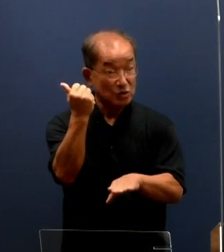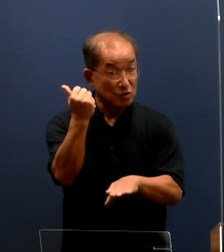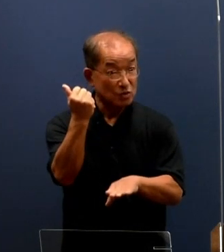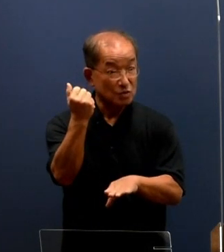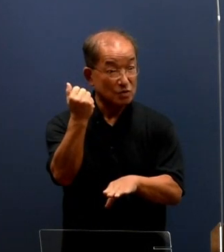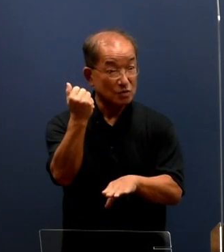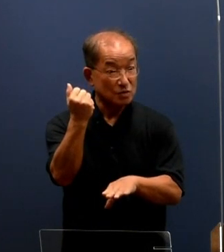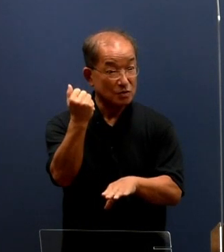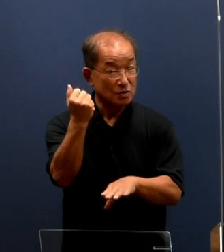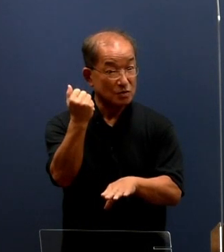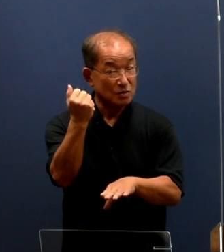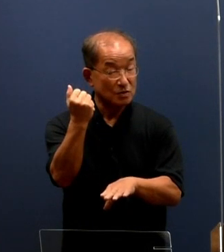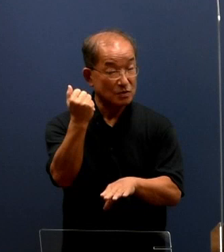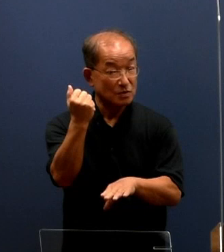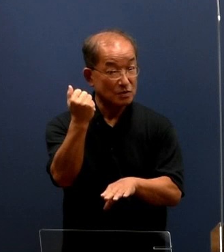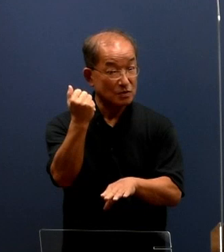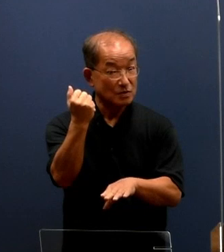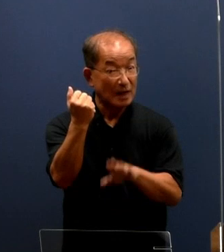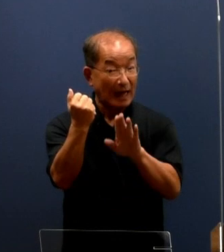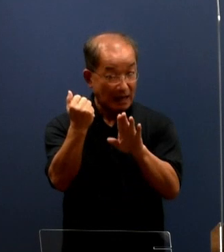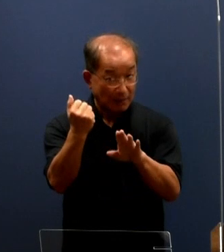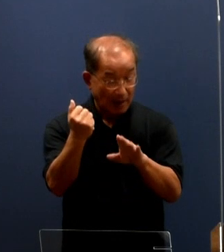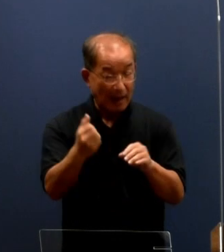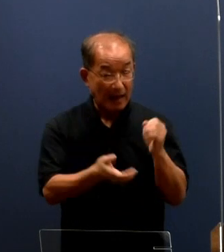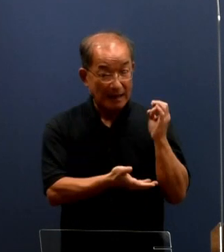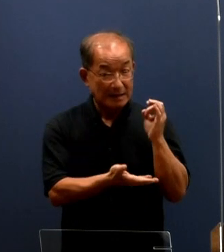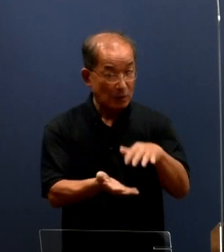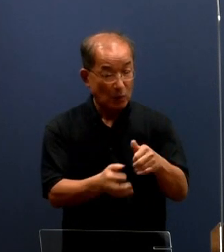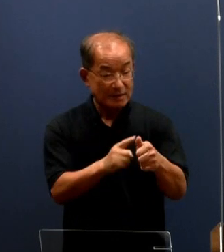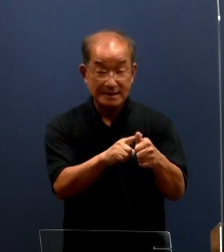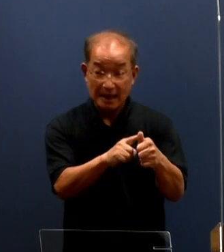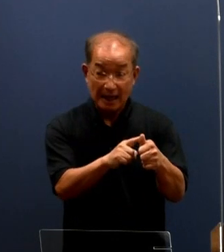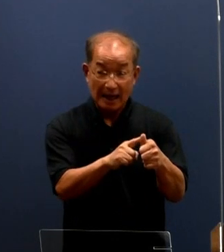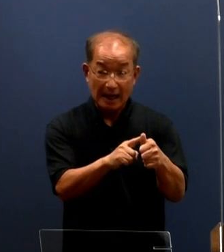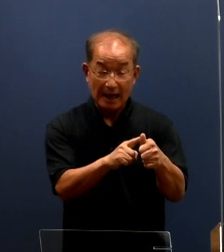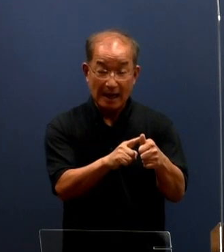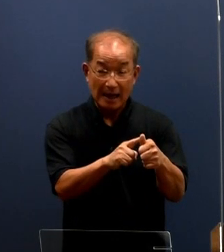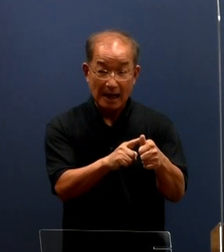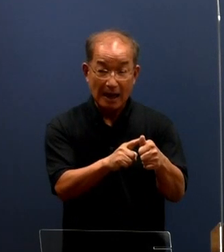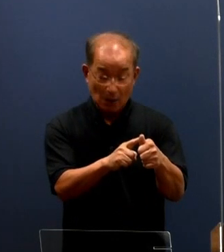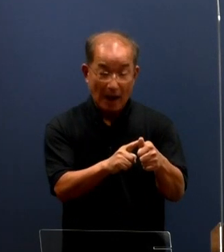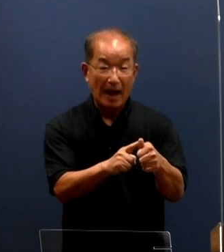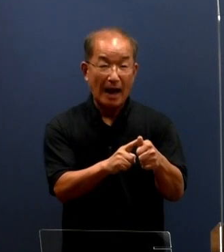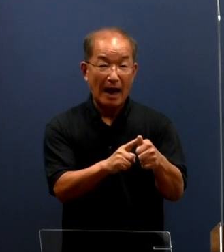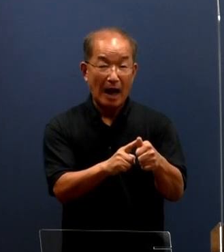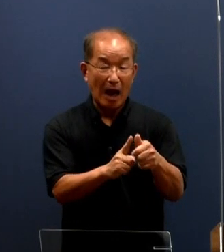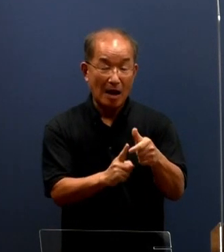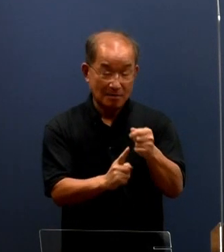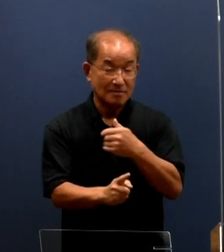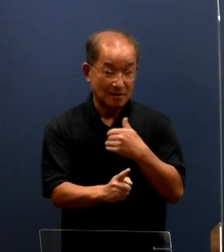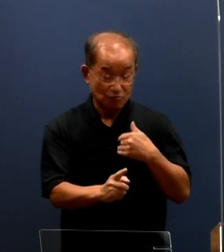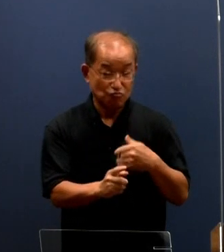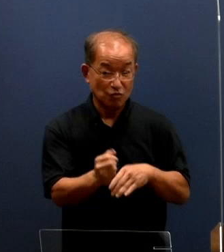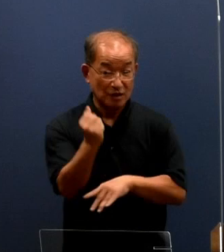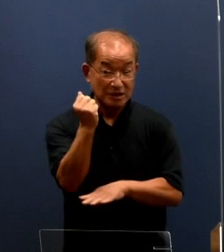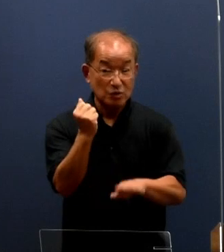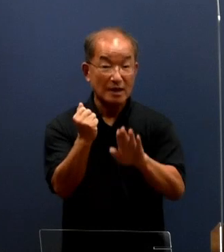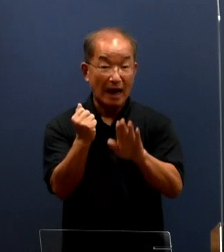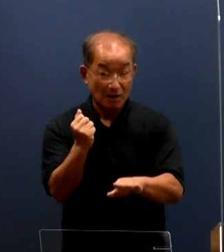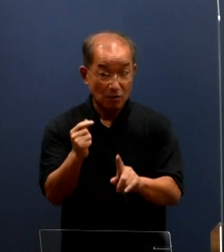ものでないと多分投資家は相手にしてくれないと思うので、まあ、そういう基準があるのかどうかで、それが島根県がクリアできるのかどうか、確